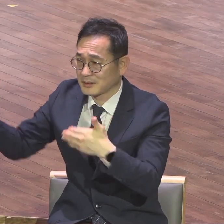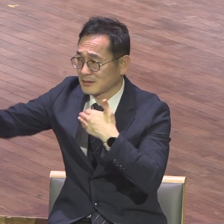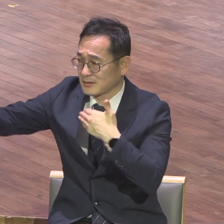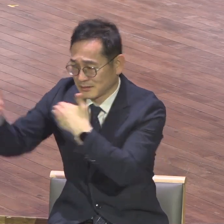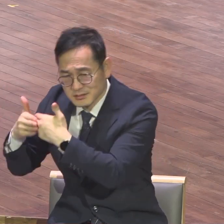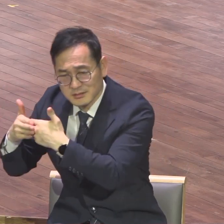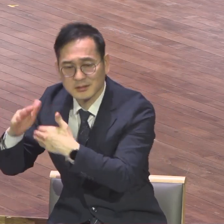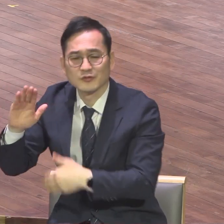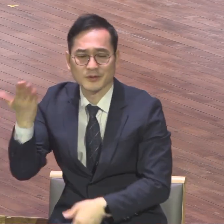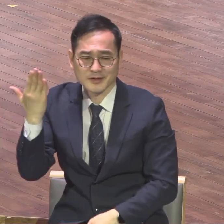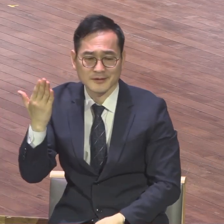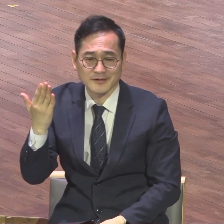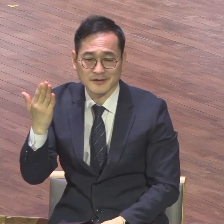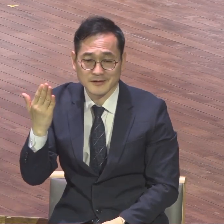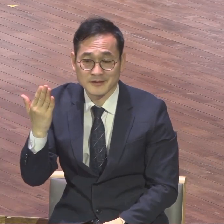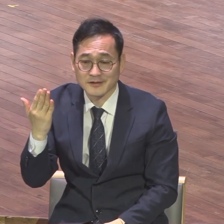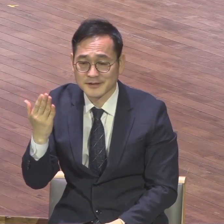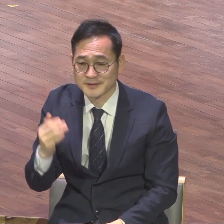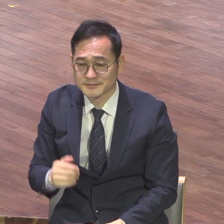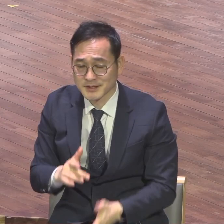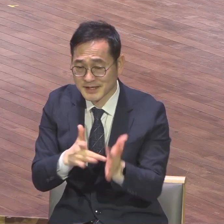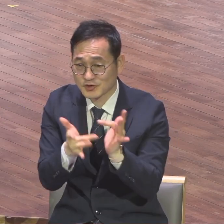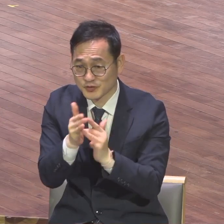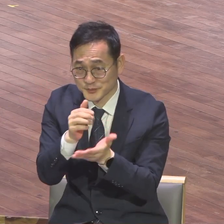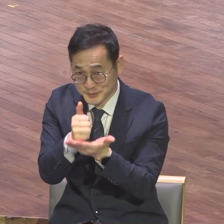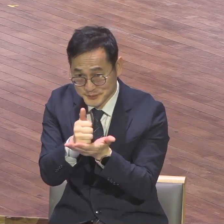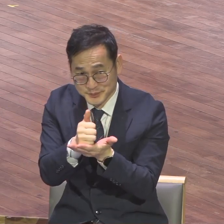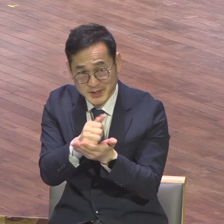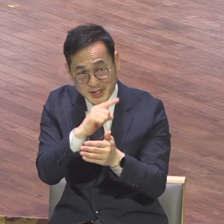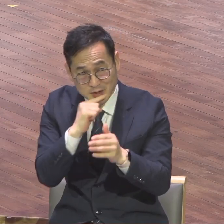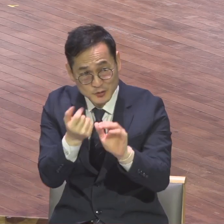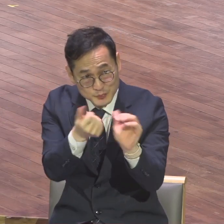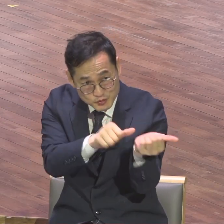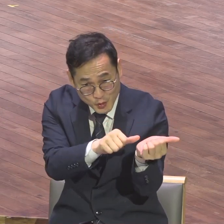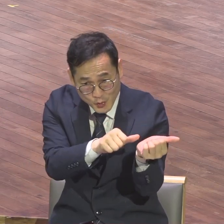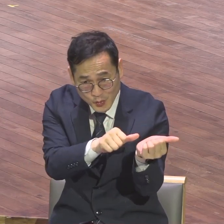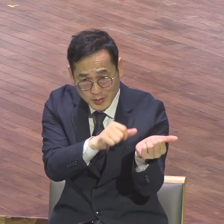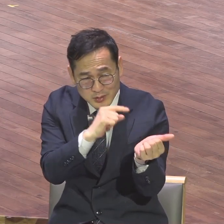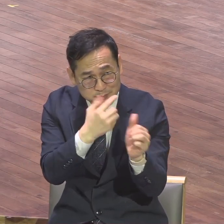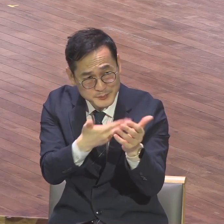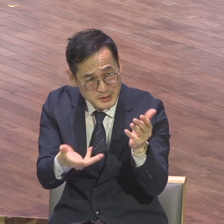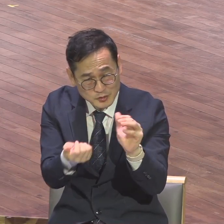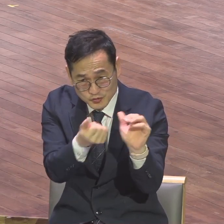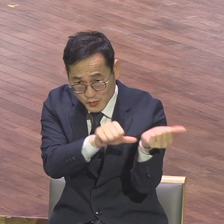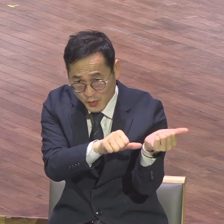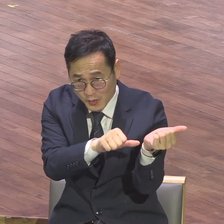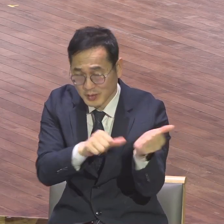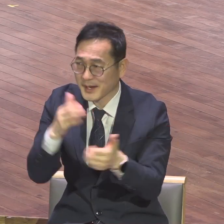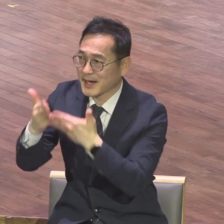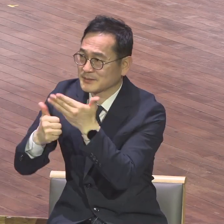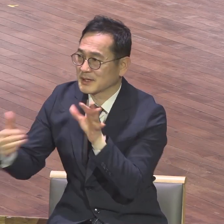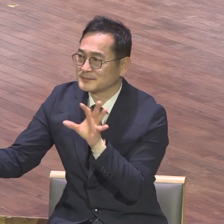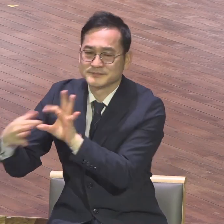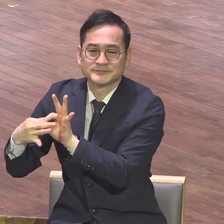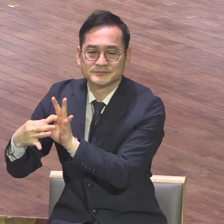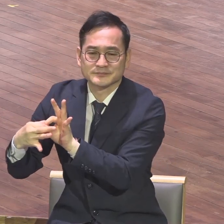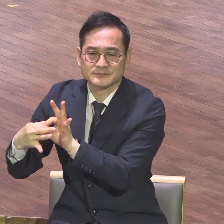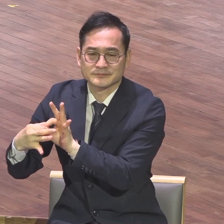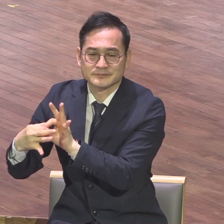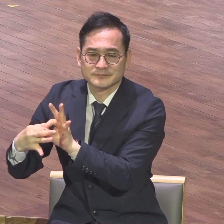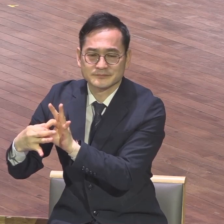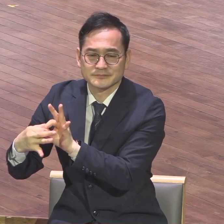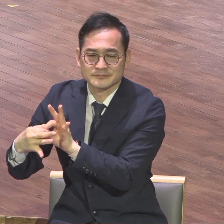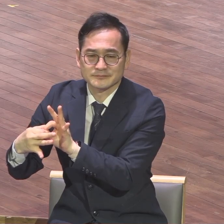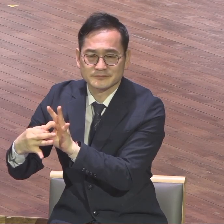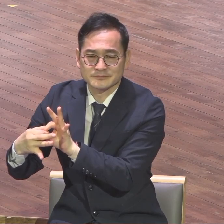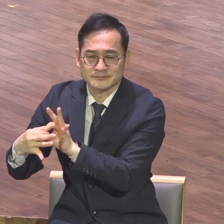예수 그리스도의 희생을 통해서 하나님과의 관계 회복되었다고 하면, 하나님과 이제는 그리스도 안에서 한 몸 되었다